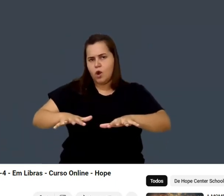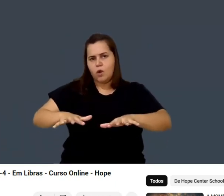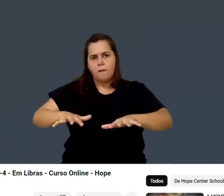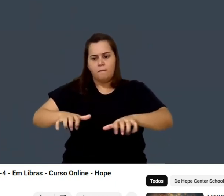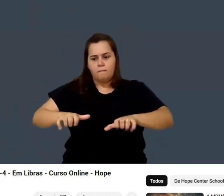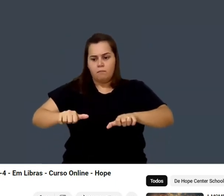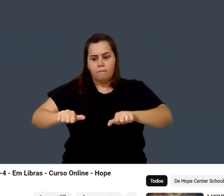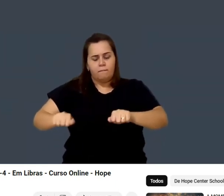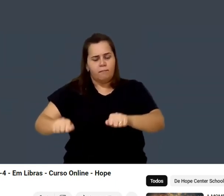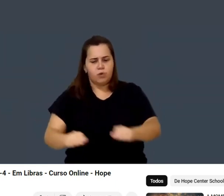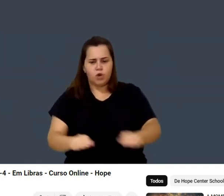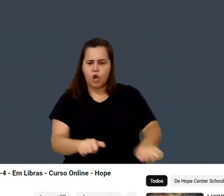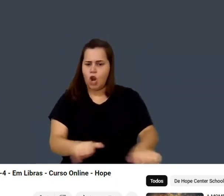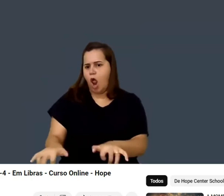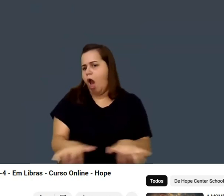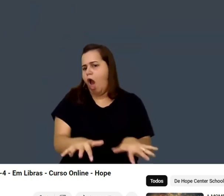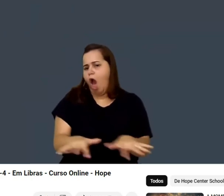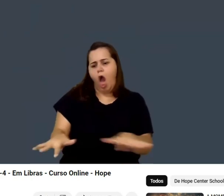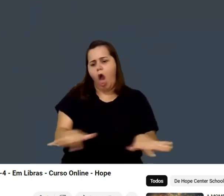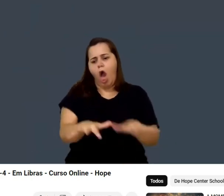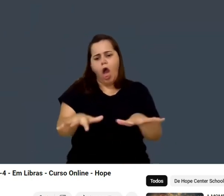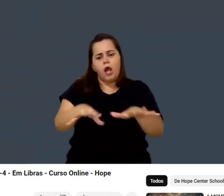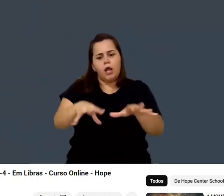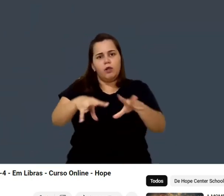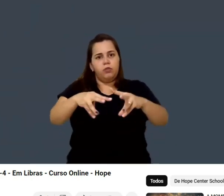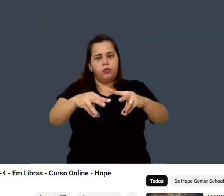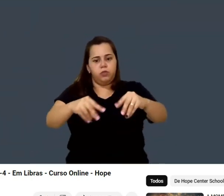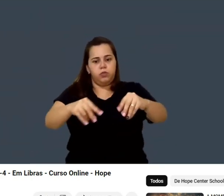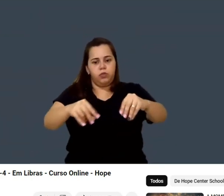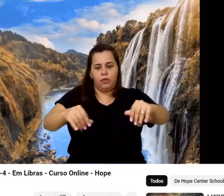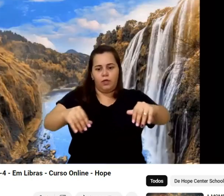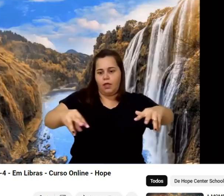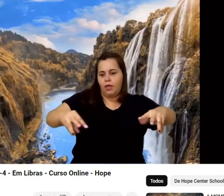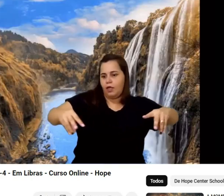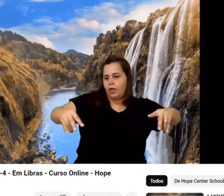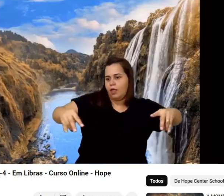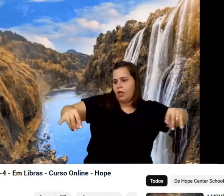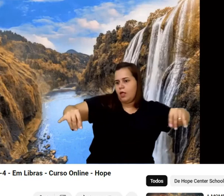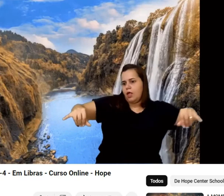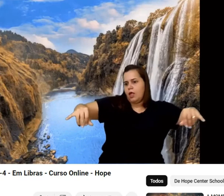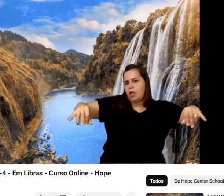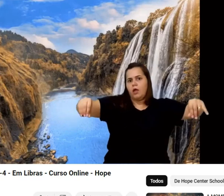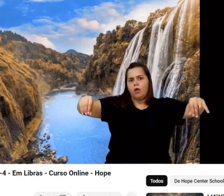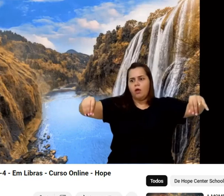aqui embaixo. Então, ele faz um movimento na água do